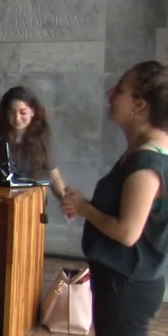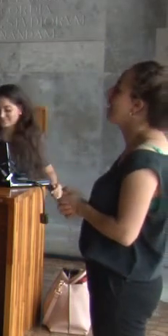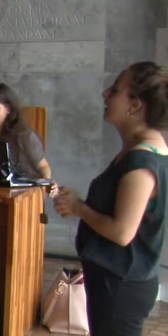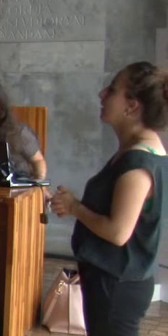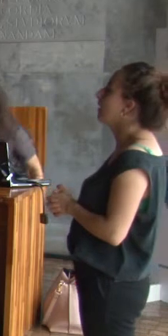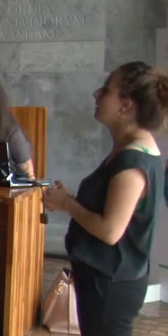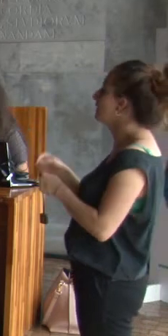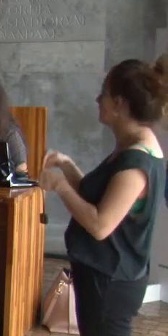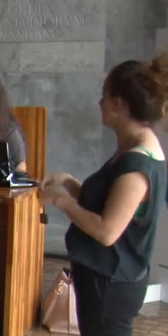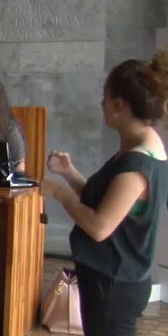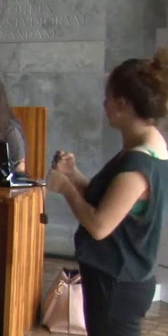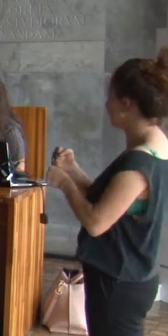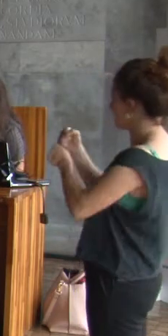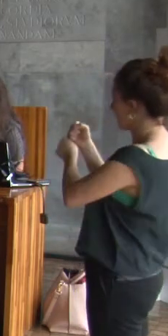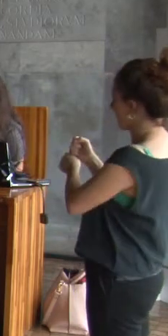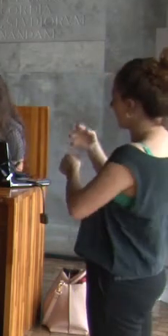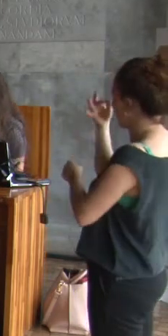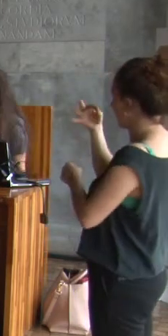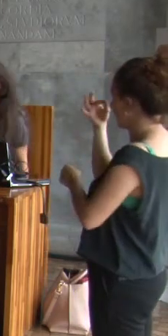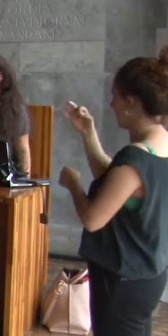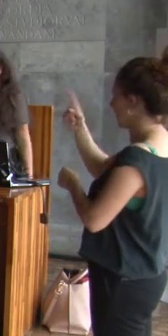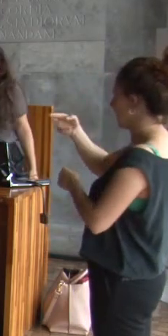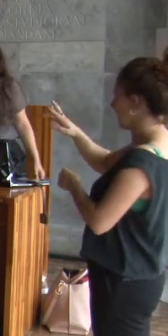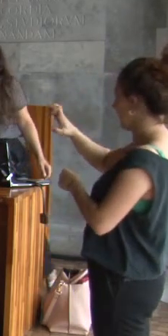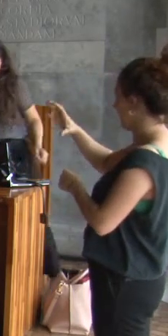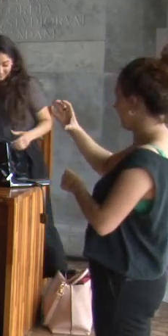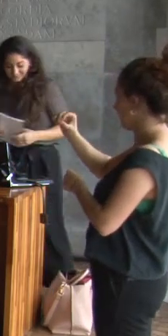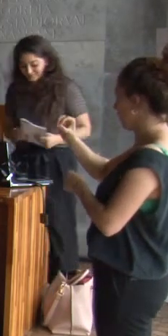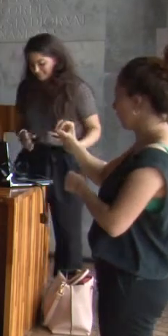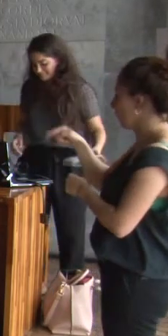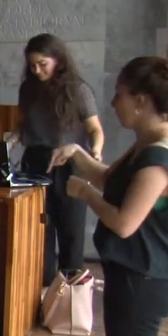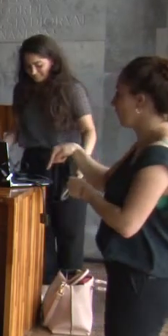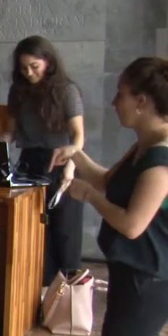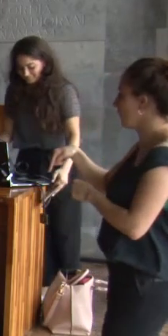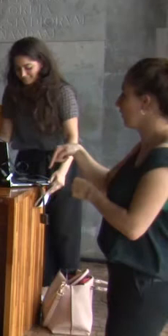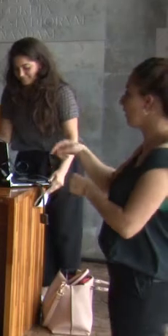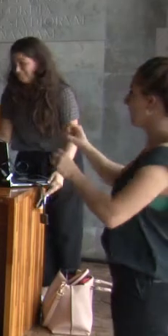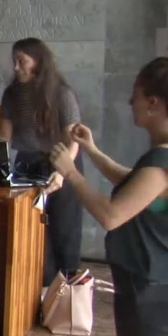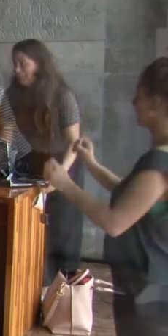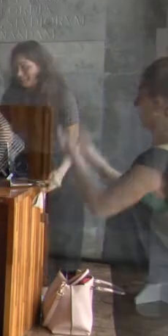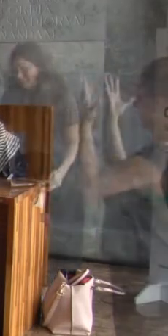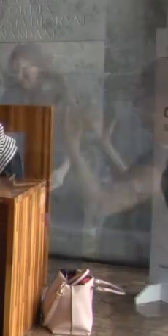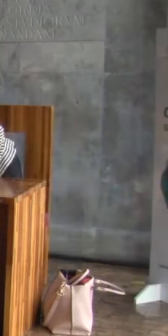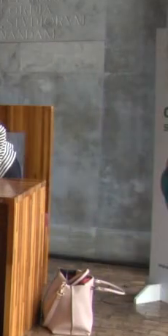And our next presenter now is Margherita Greco, and she's going to surprise us.